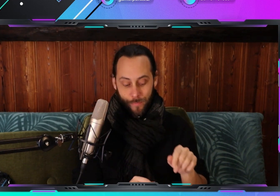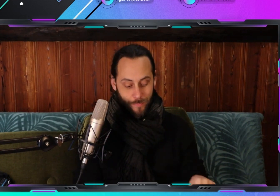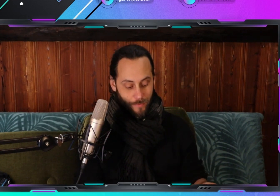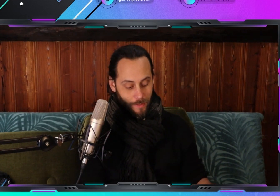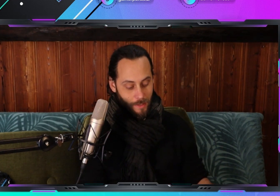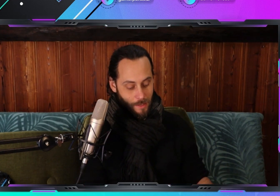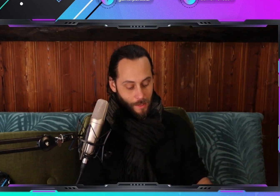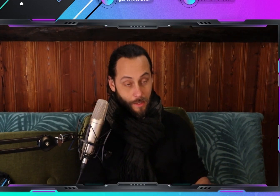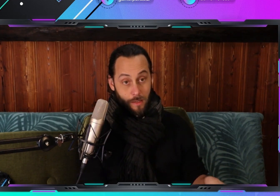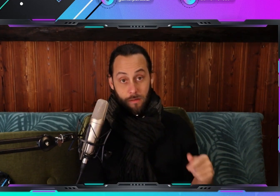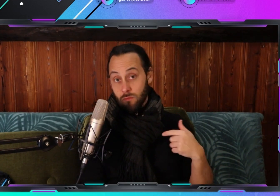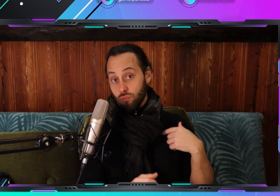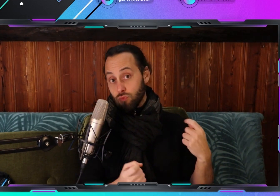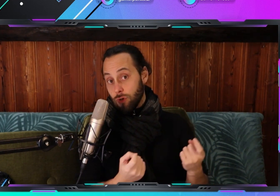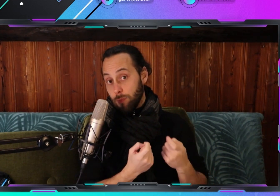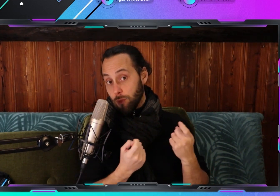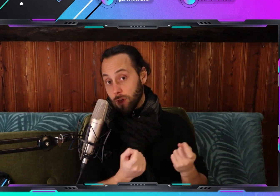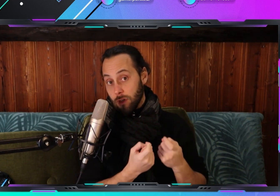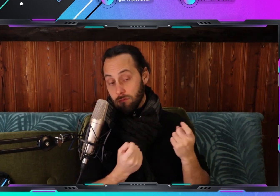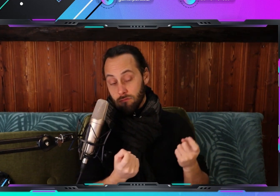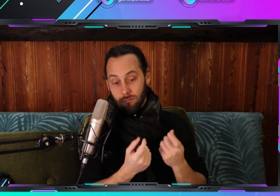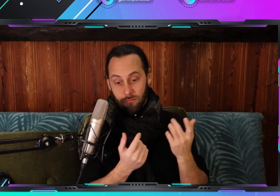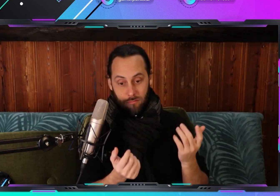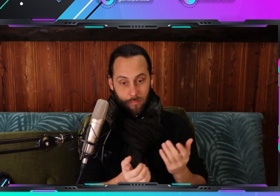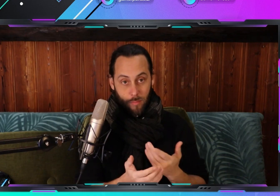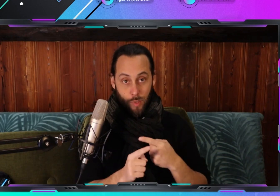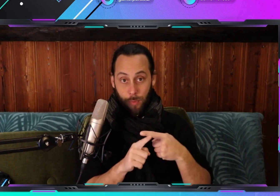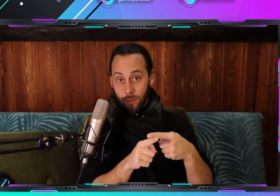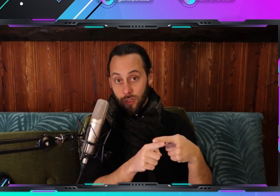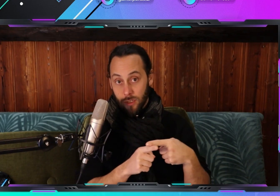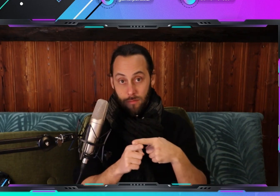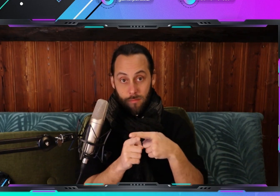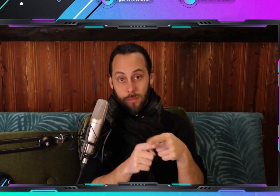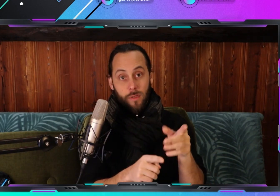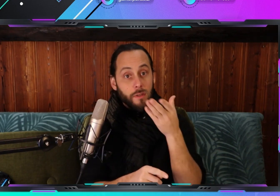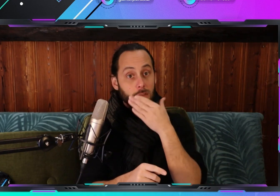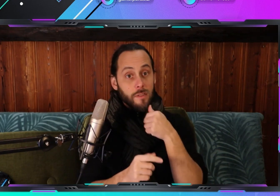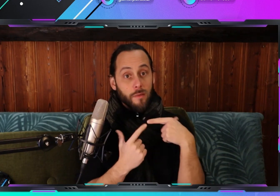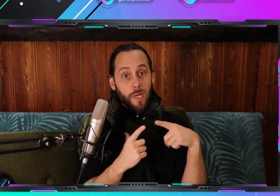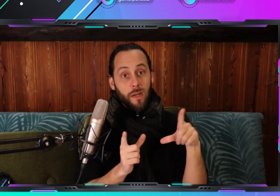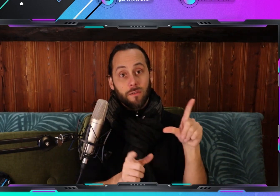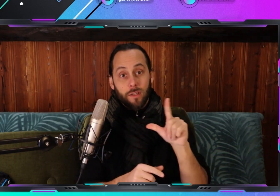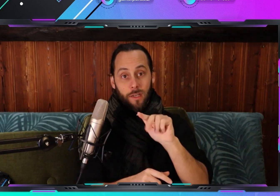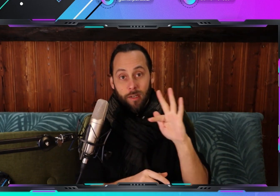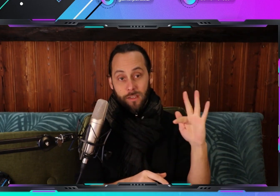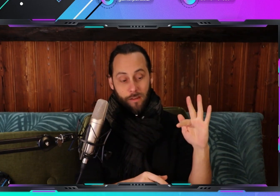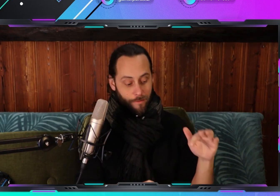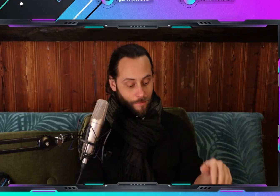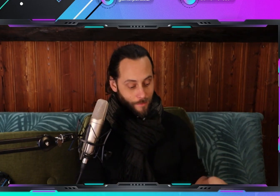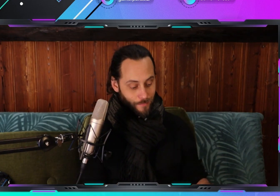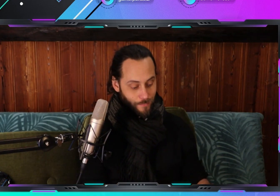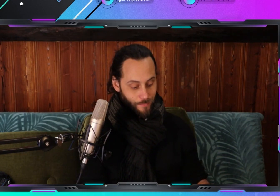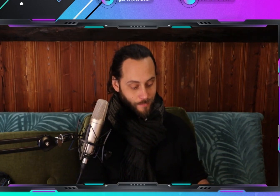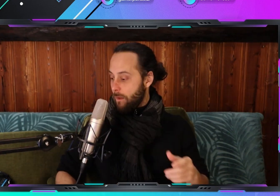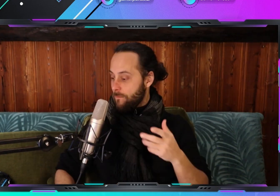professeur. Je suis là pour m'entraîner. Puis partager cette belle langue qu'est la